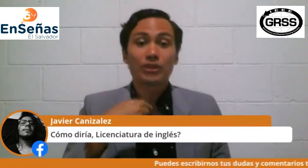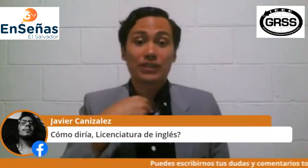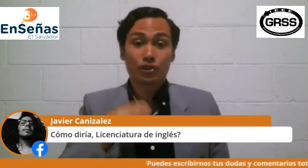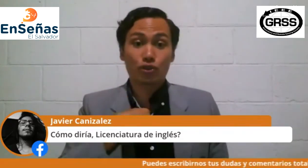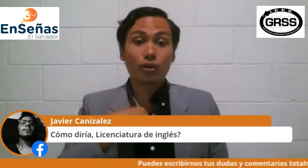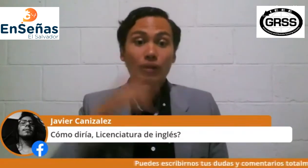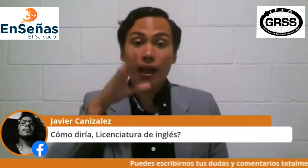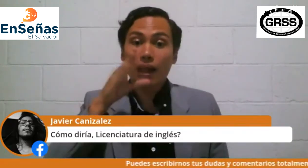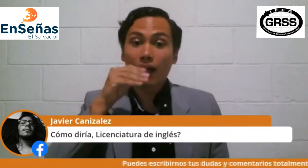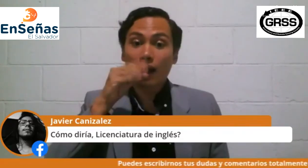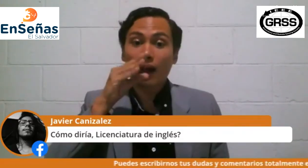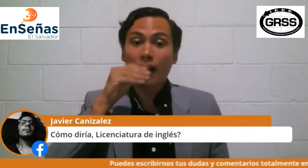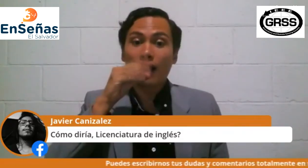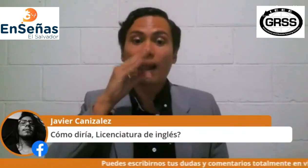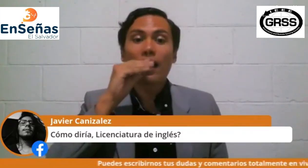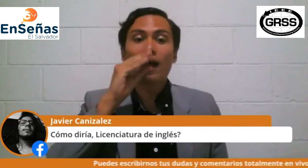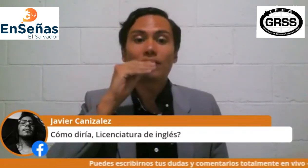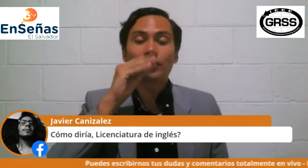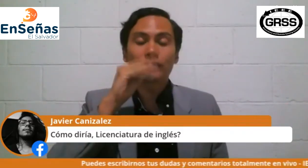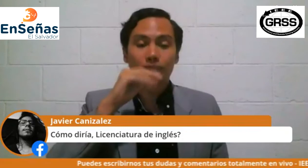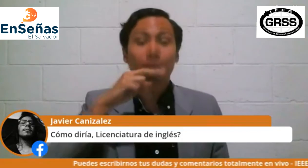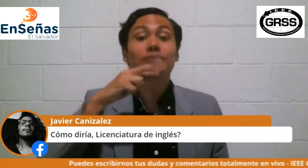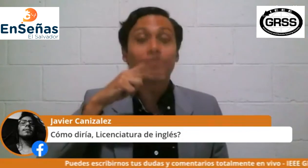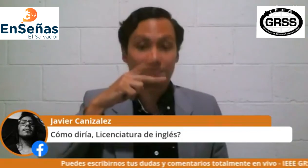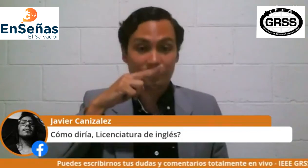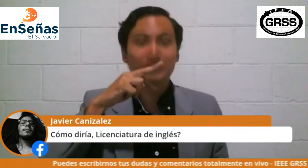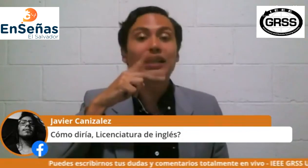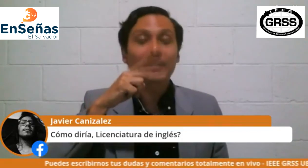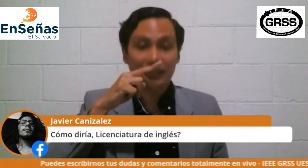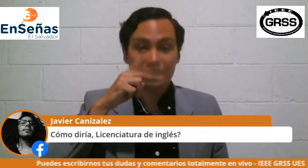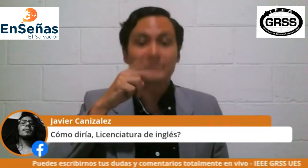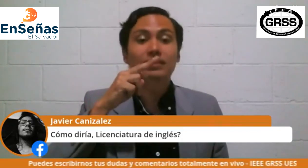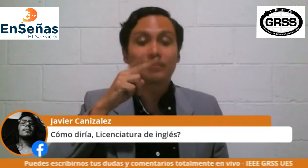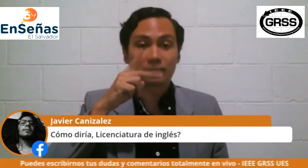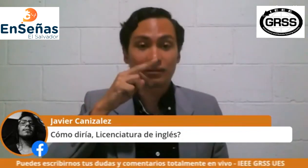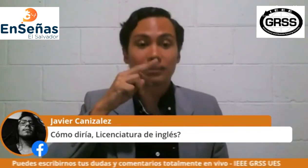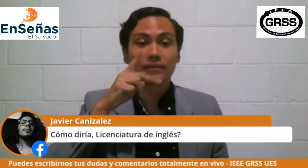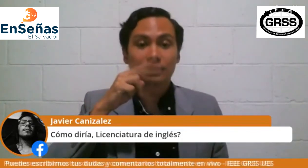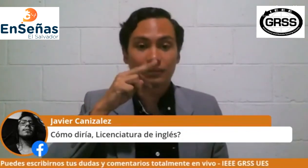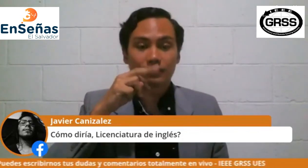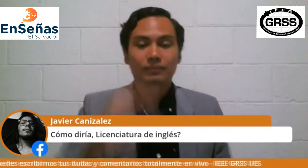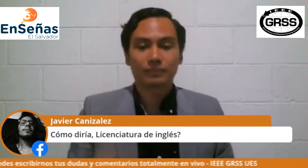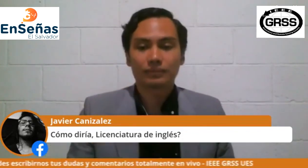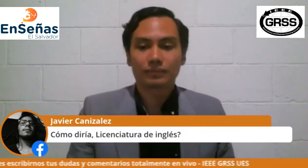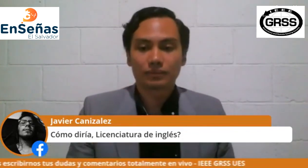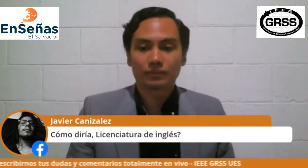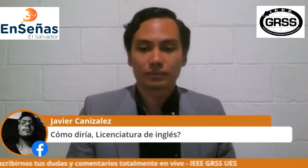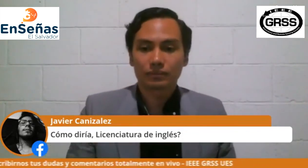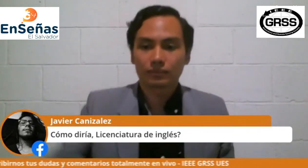Después puedo decir yo hablo inglés.